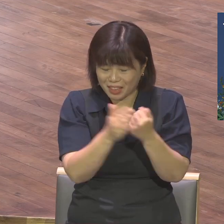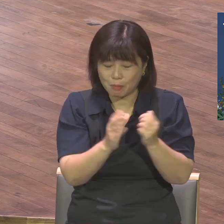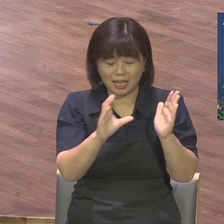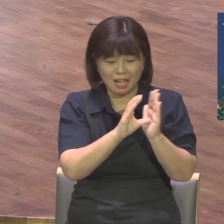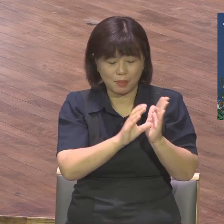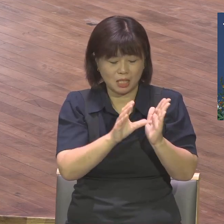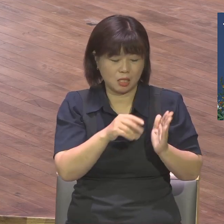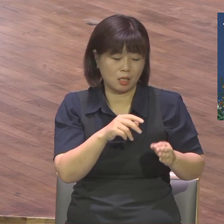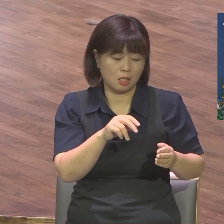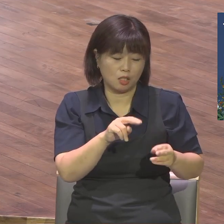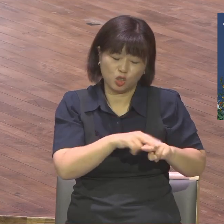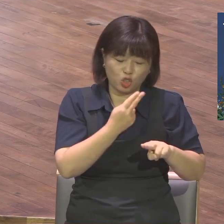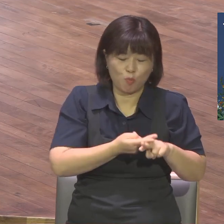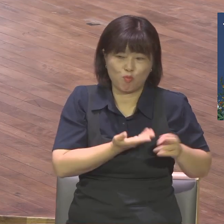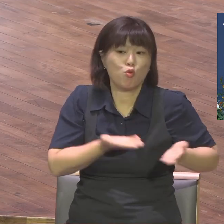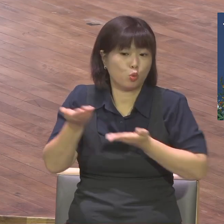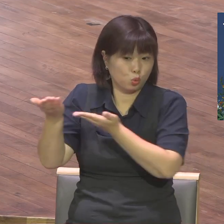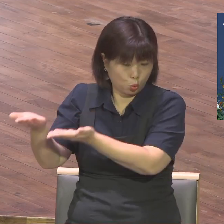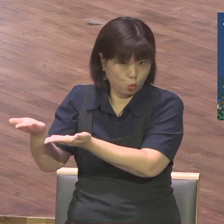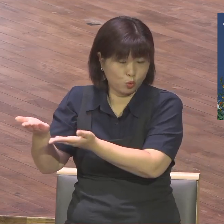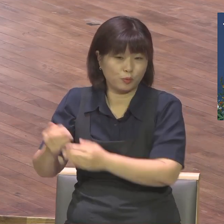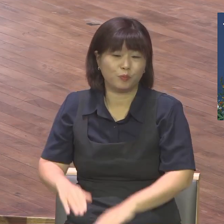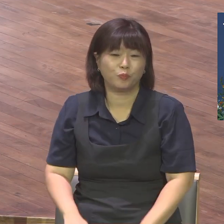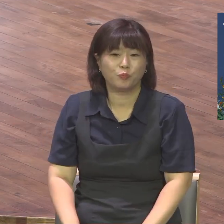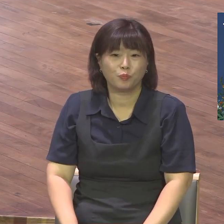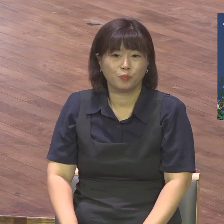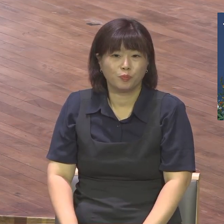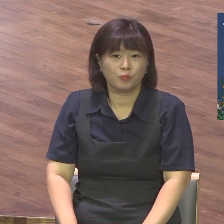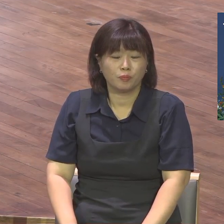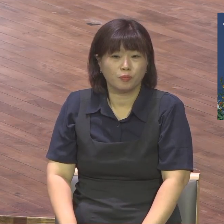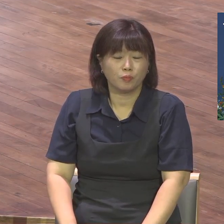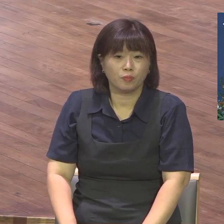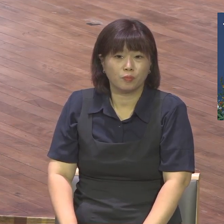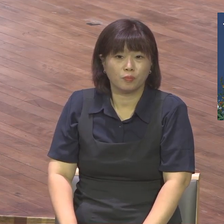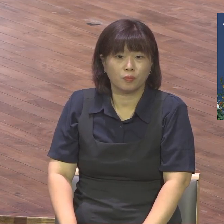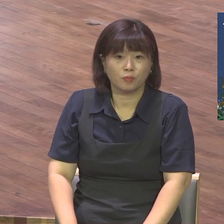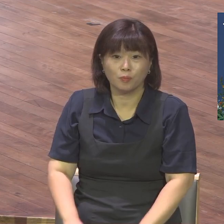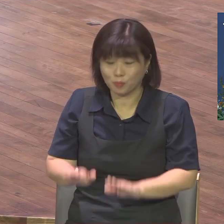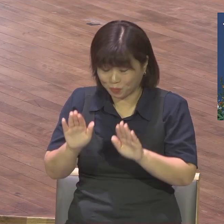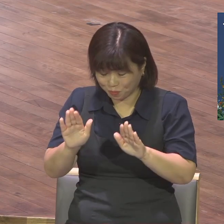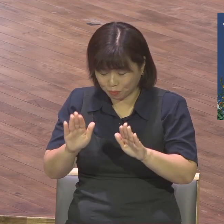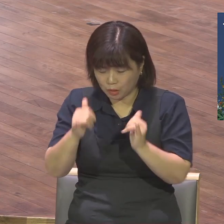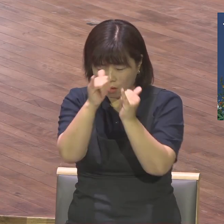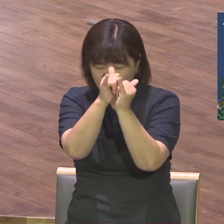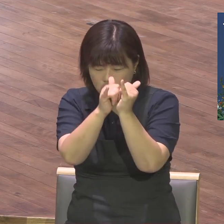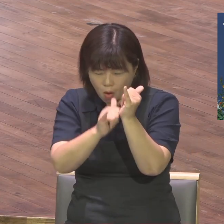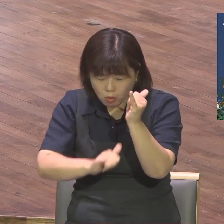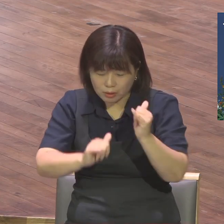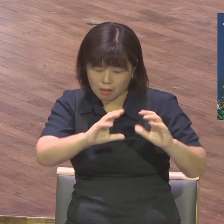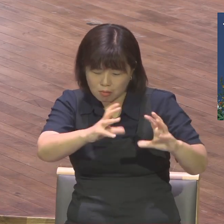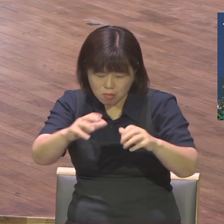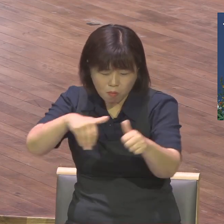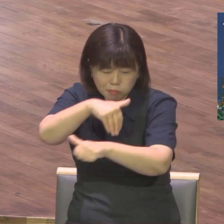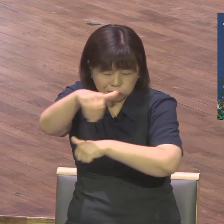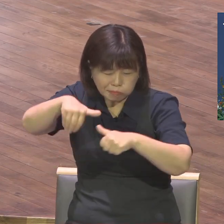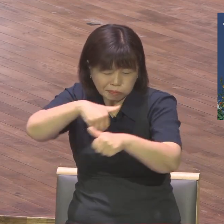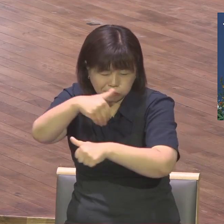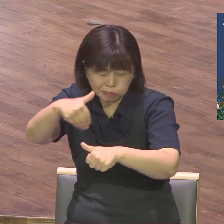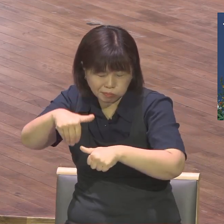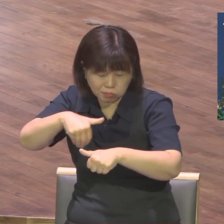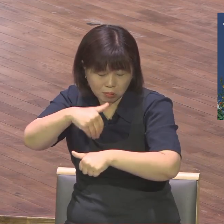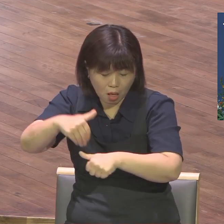하나님의 백성이 어떤 삶을 살아야 하는지에 대해서 중요한 답을 주고 있는